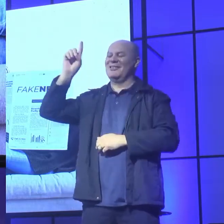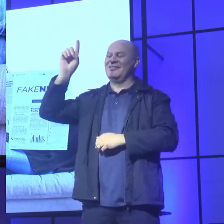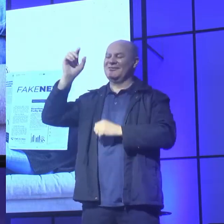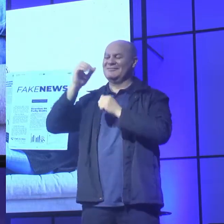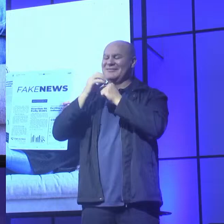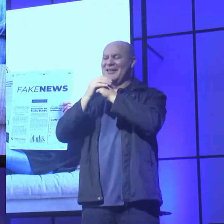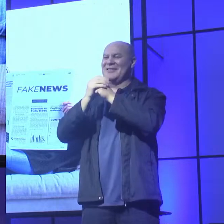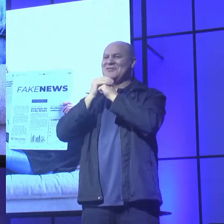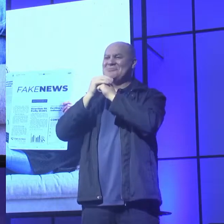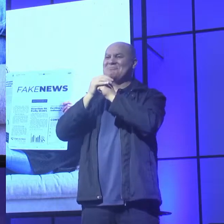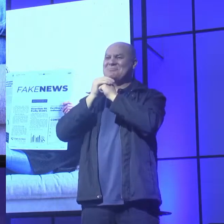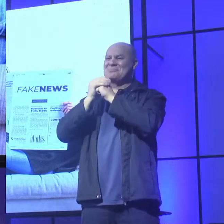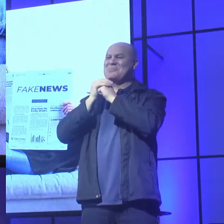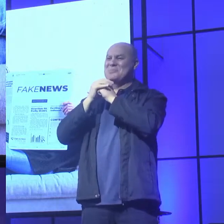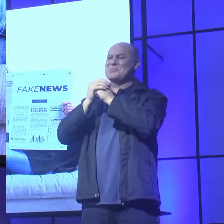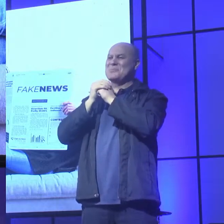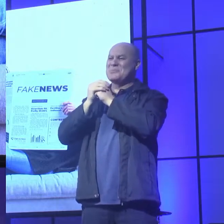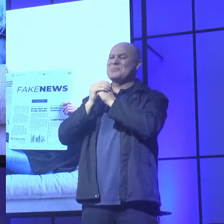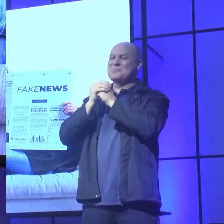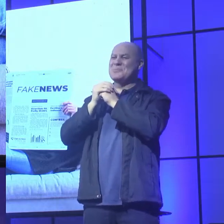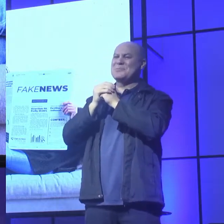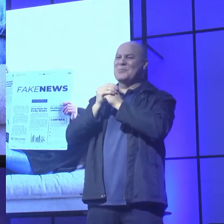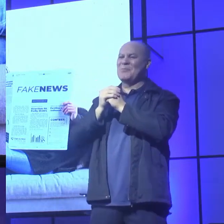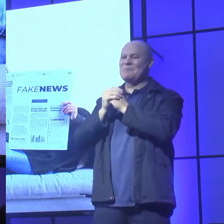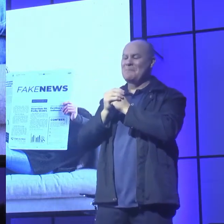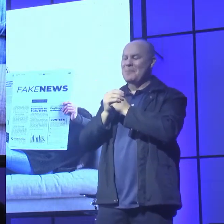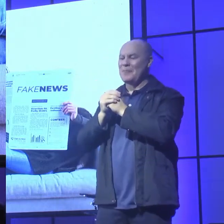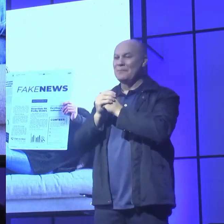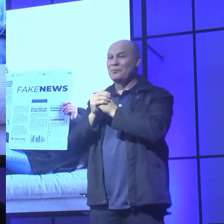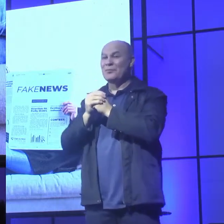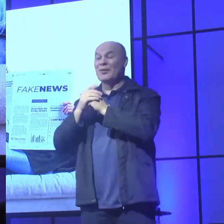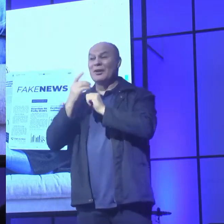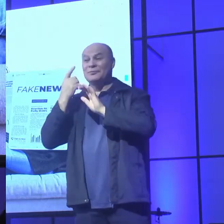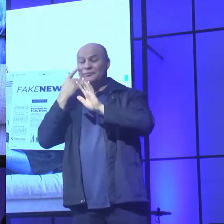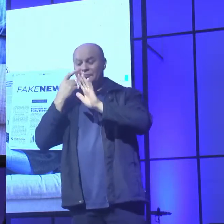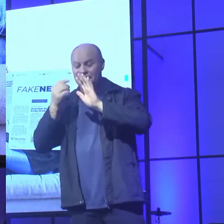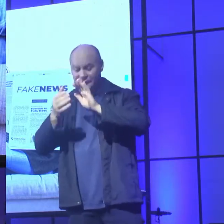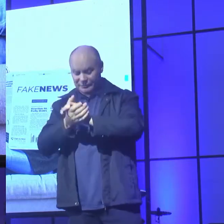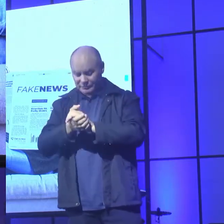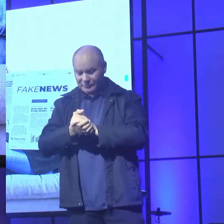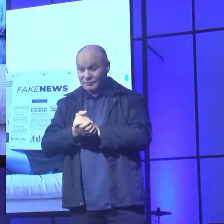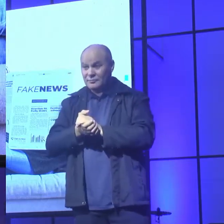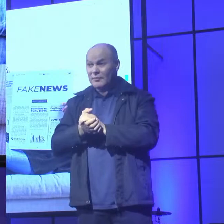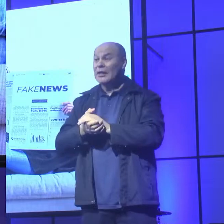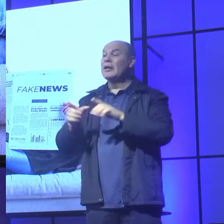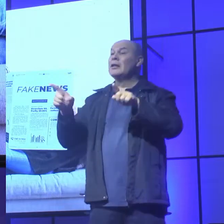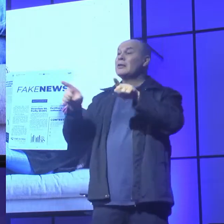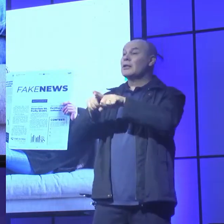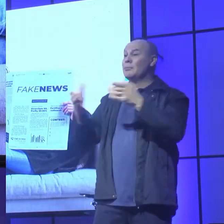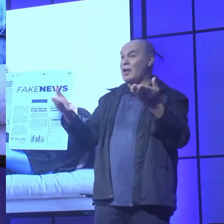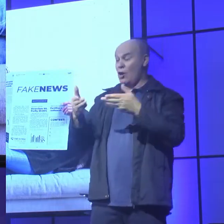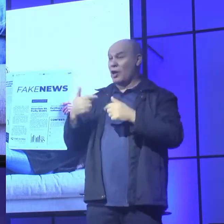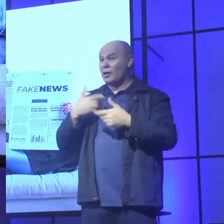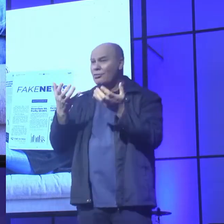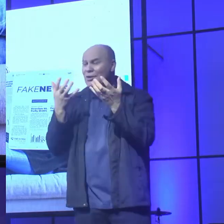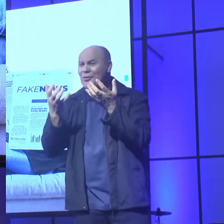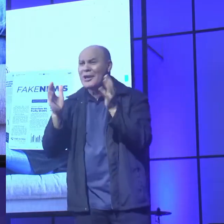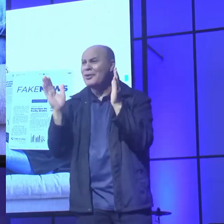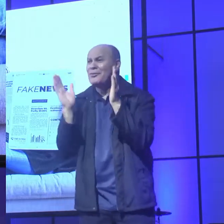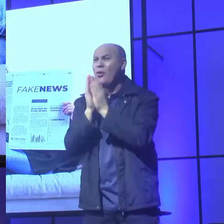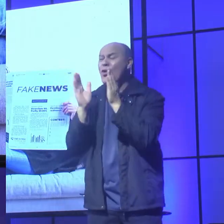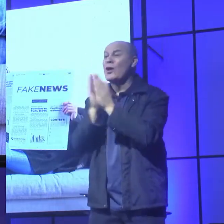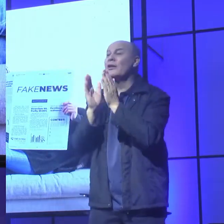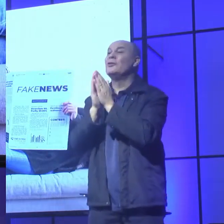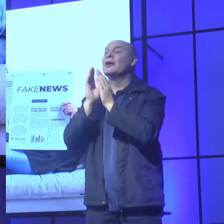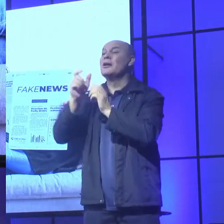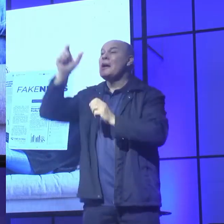amém, glória a Deus. Queridos, eu gostaria de fazer também, nesse momento, uma oração específica, para uma querida nossa aqui da